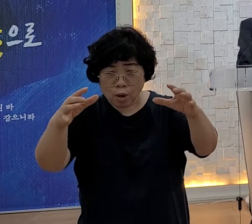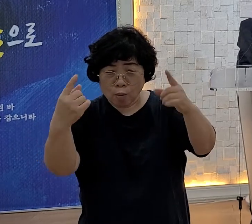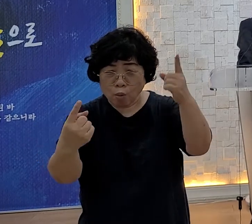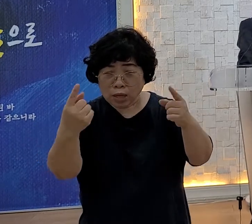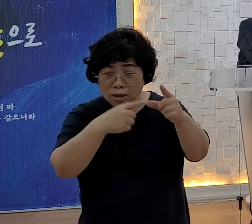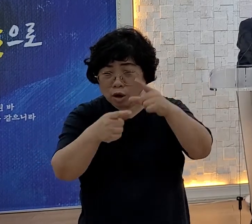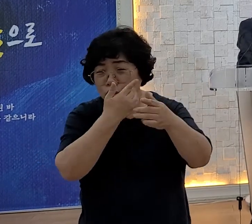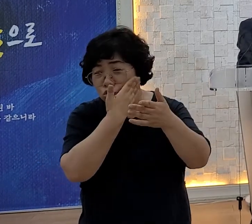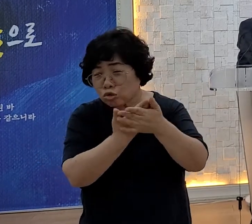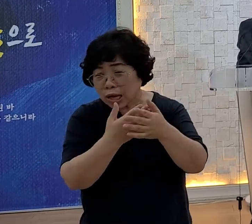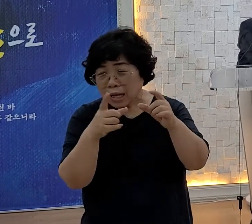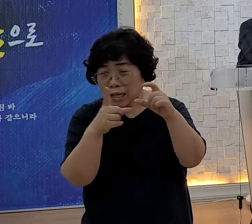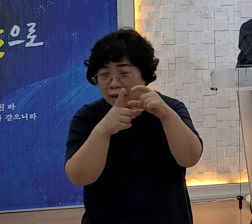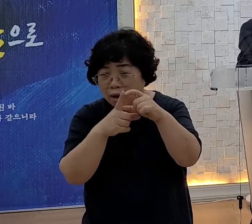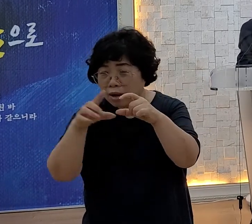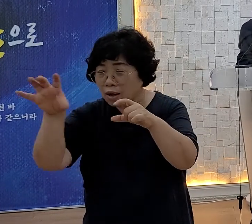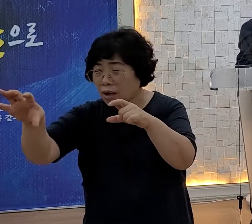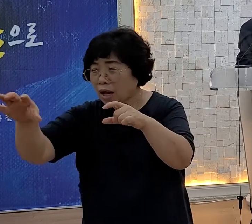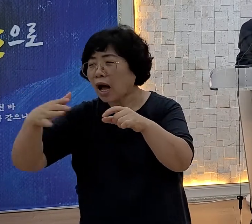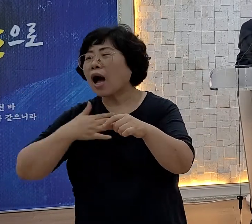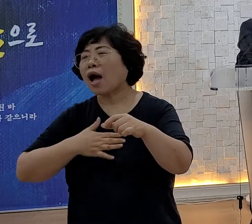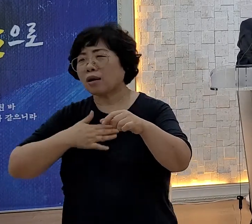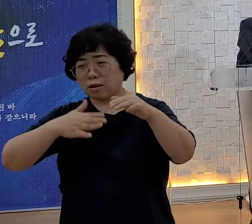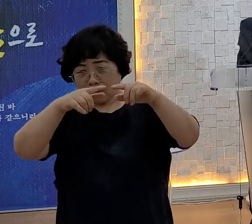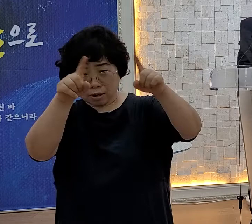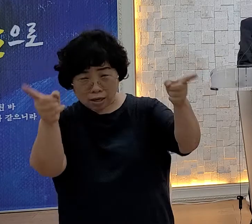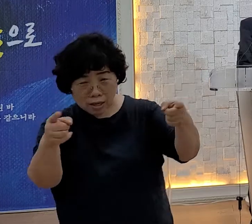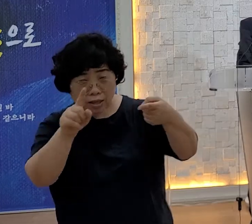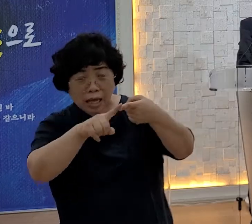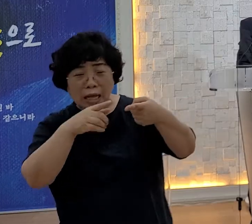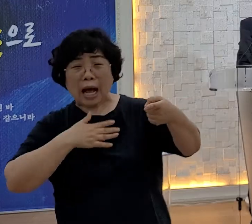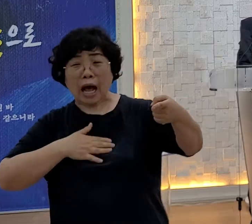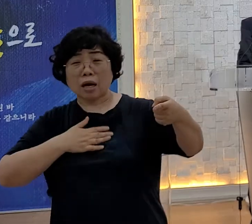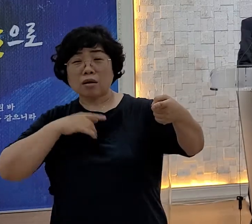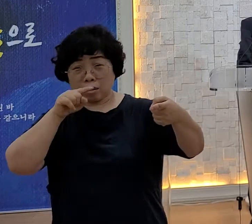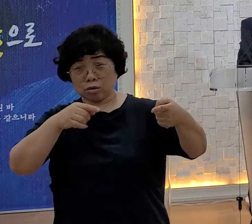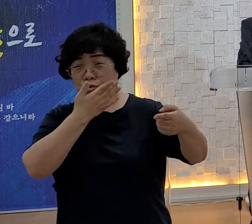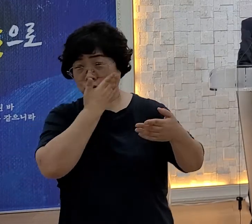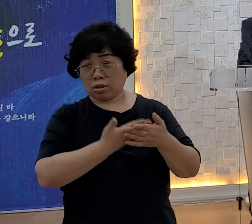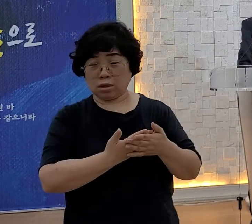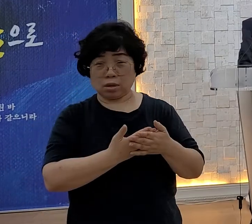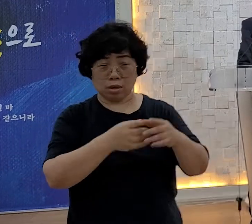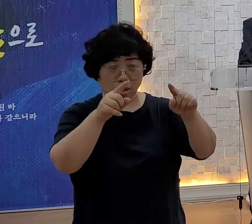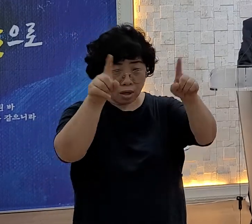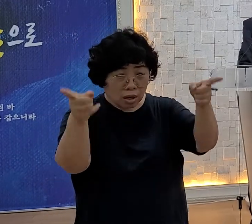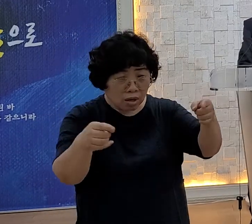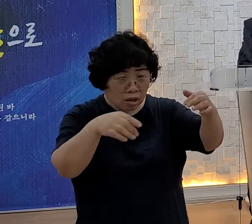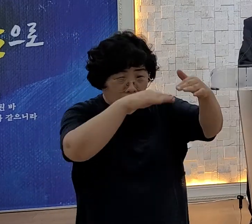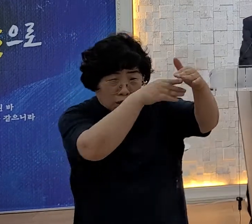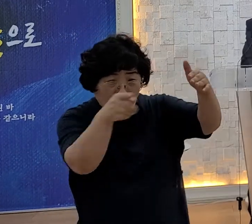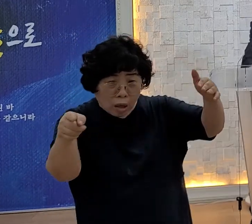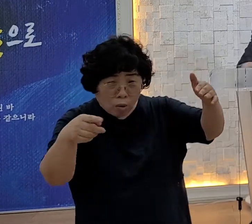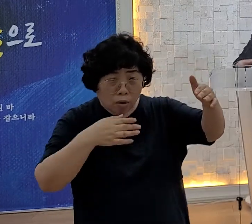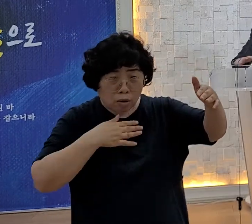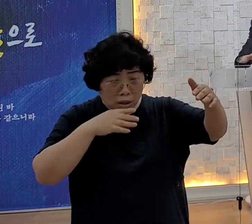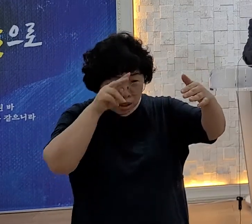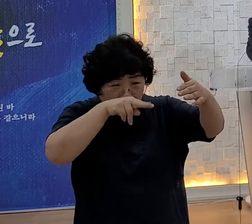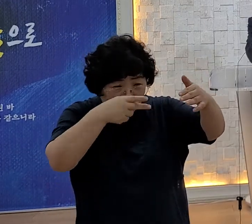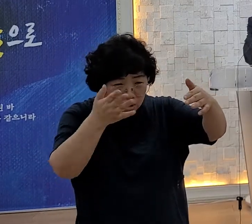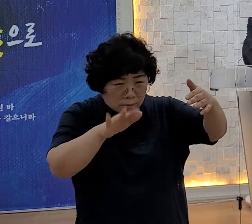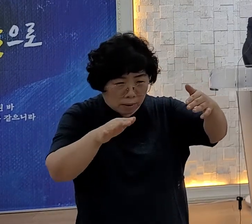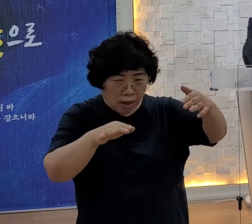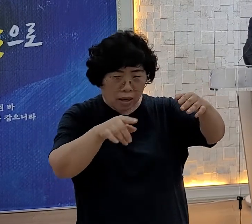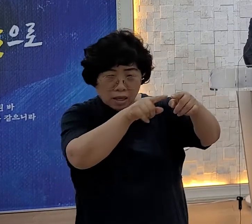뭐냐? 그 목적을 바로 아는 알미로다. 그 목적이 무엇인지를 바로 알아야만